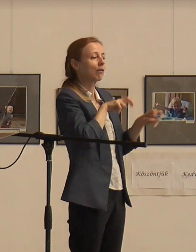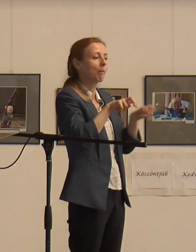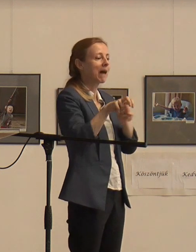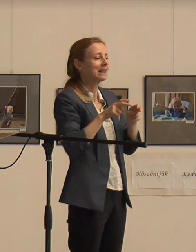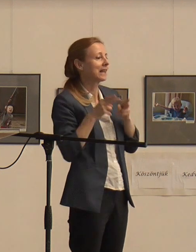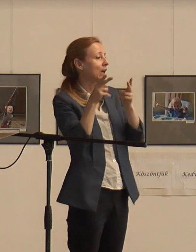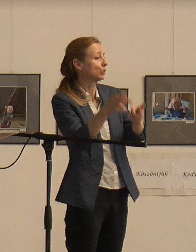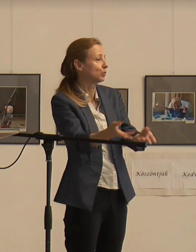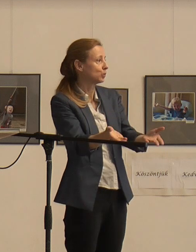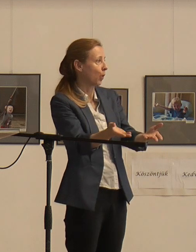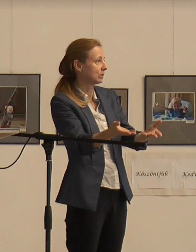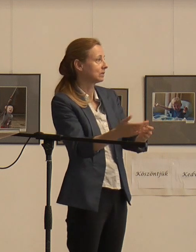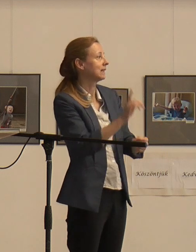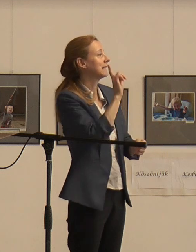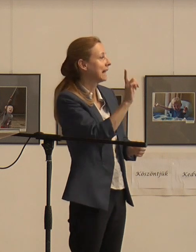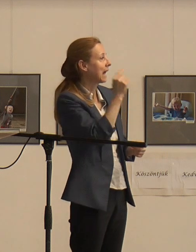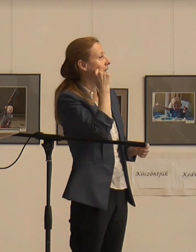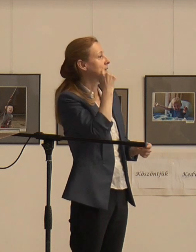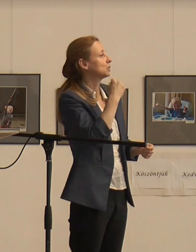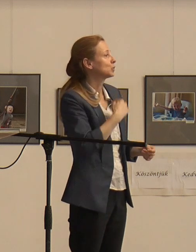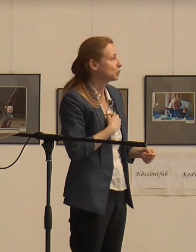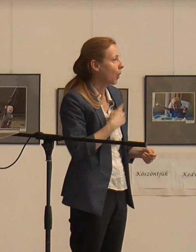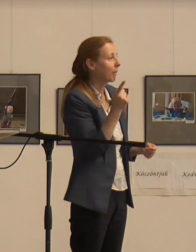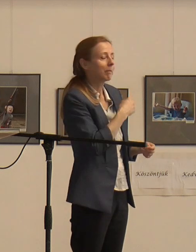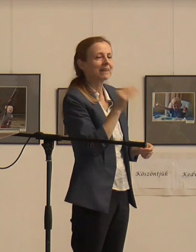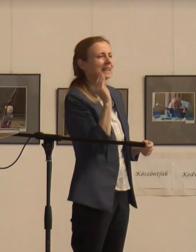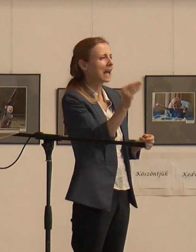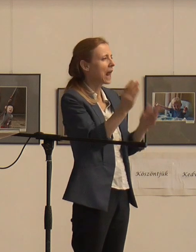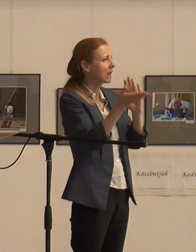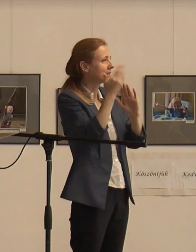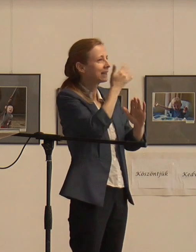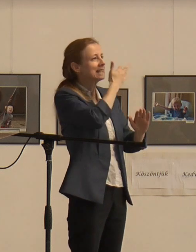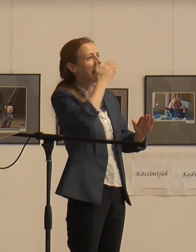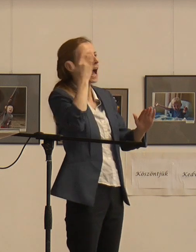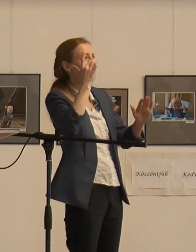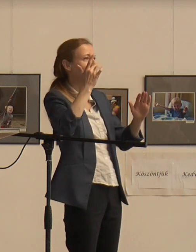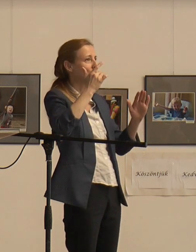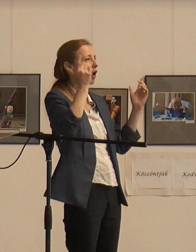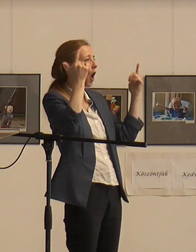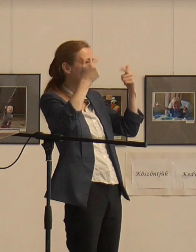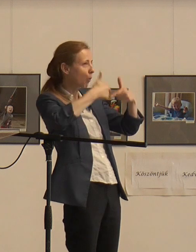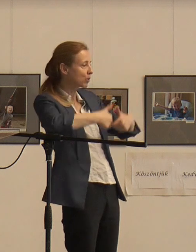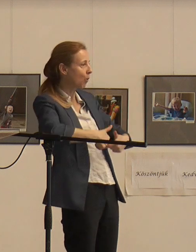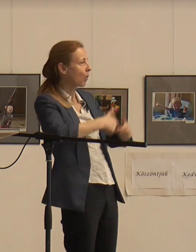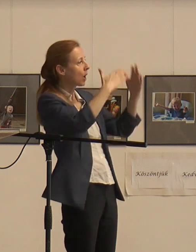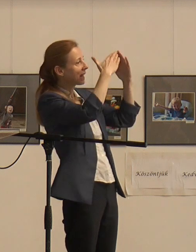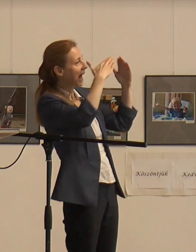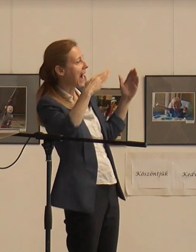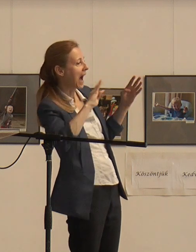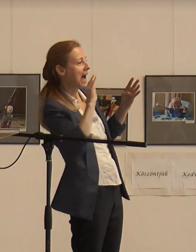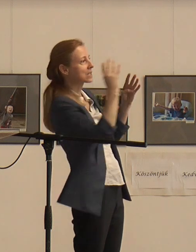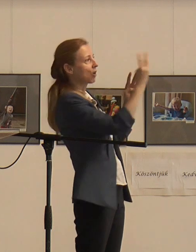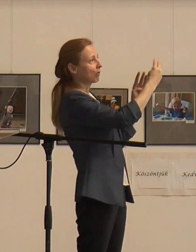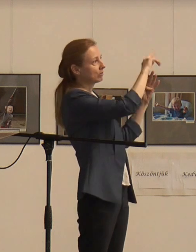úton. De tudom, hogy mit jelentett egy nyári alkonyon a házak